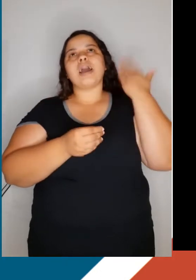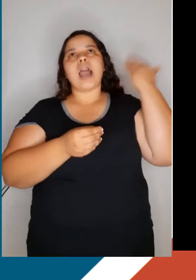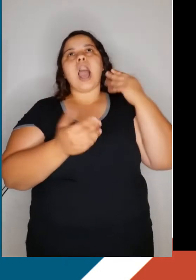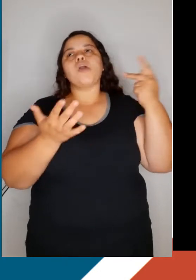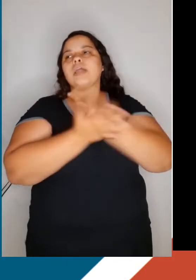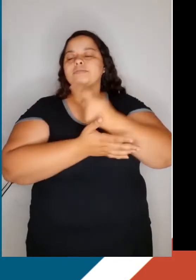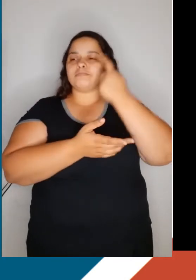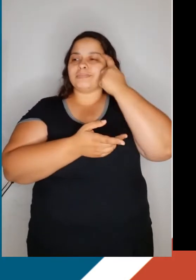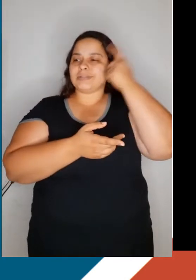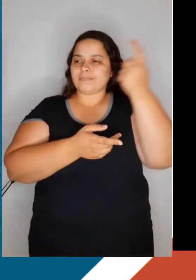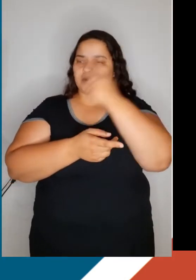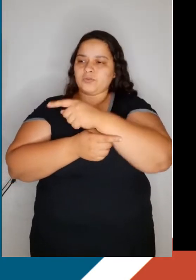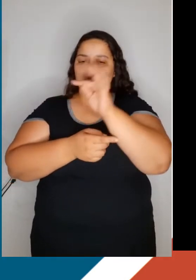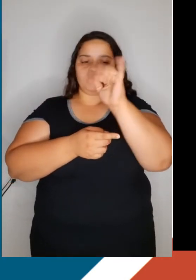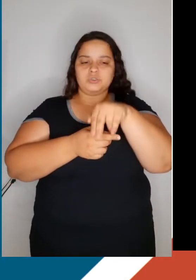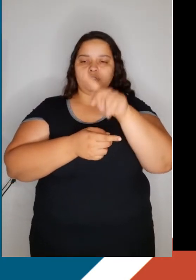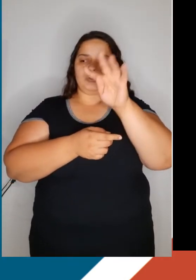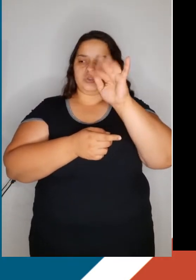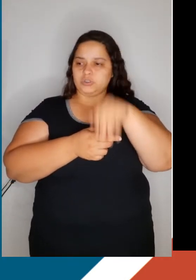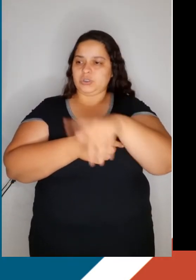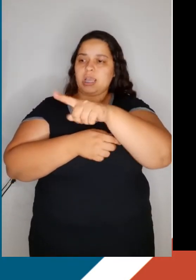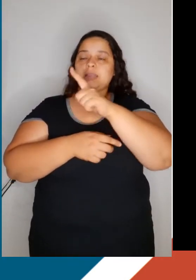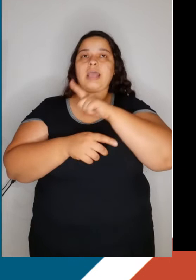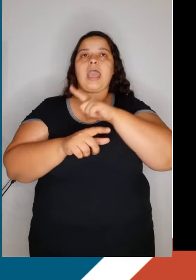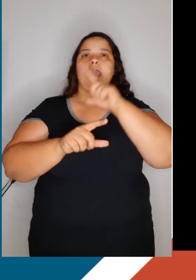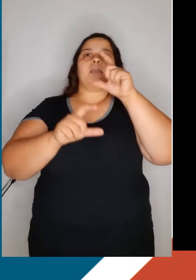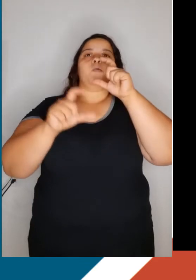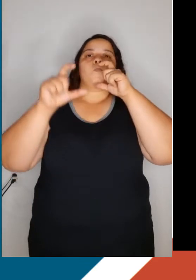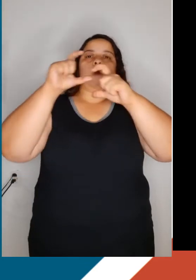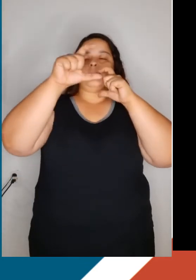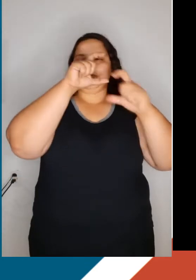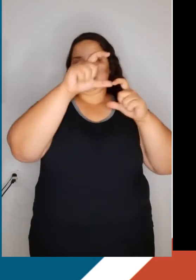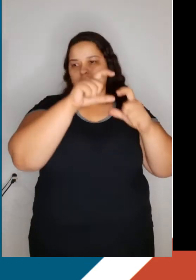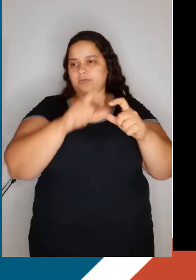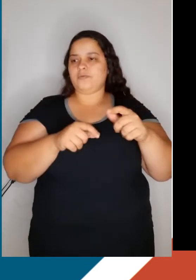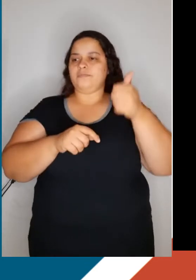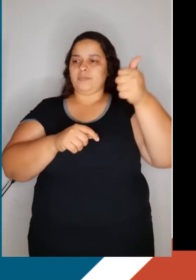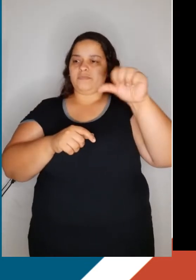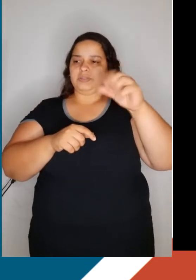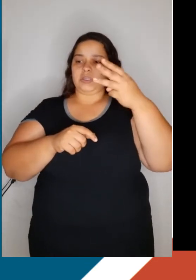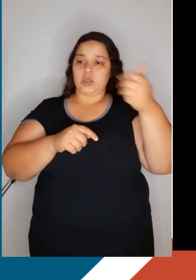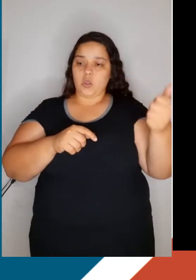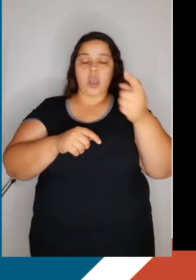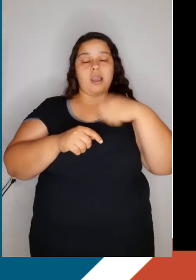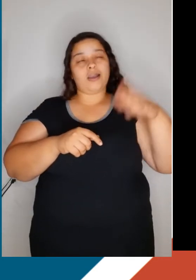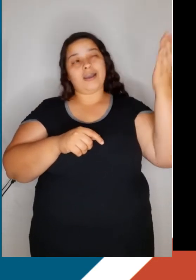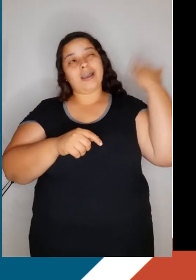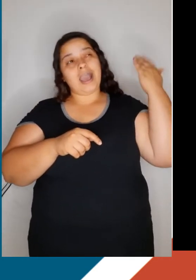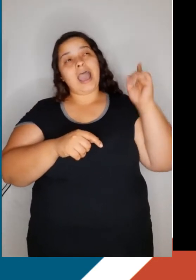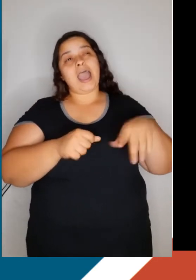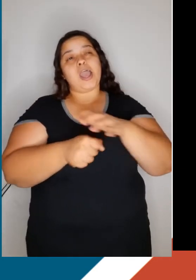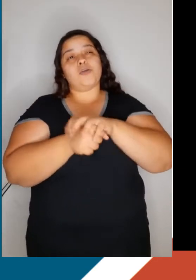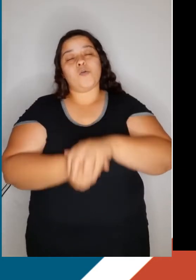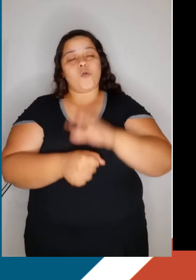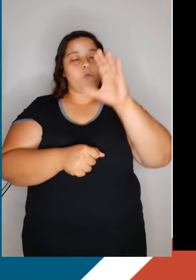funcionava. Tintim no Congo foi uma história em quadrinho que teve a sua primeira publicação em 1931, quando o Congo ainda era uma colônia da